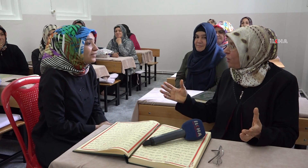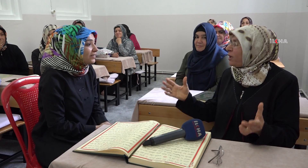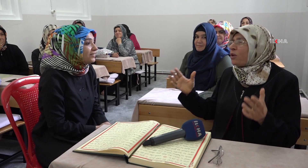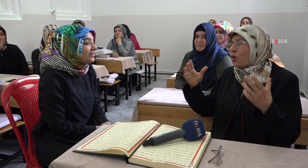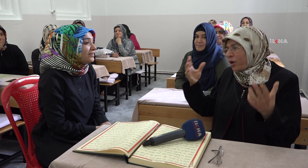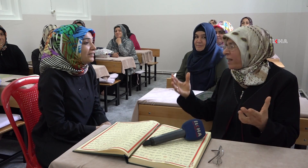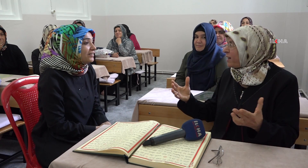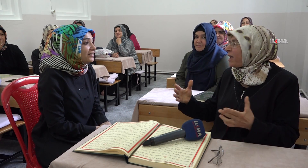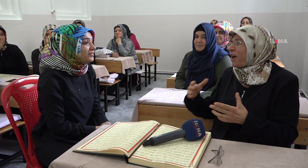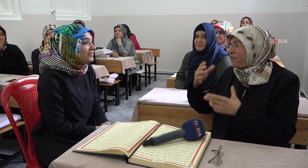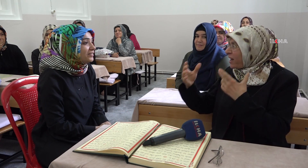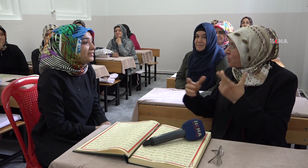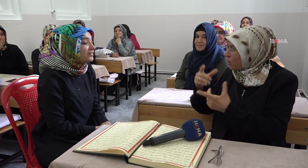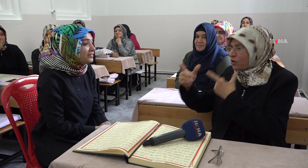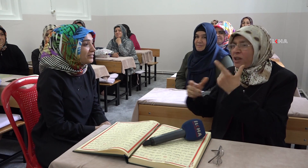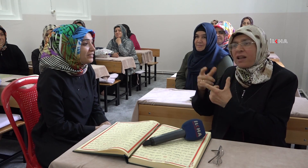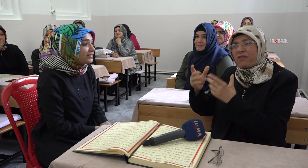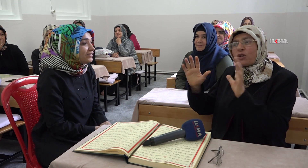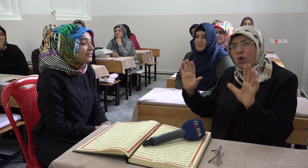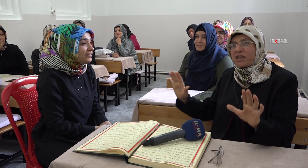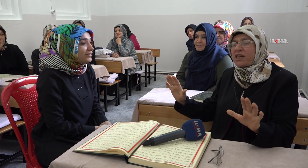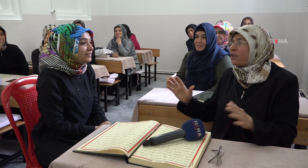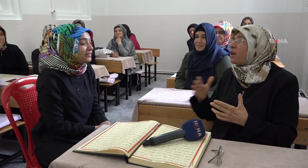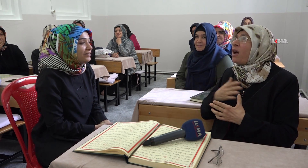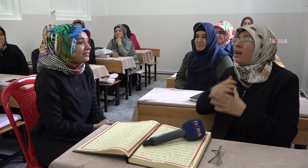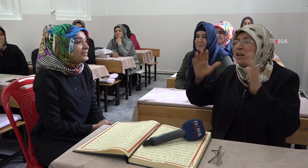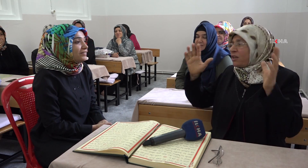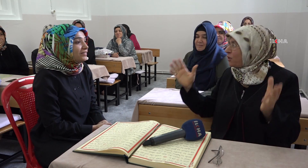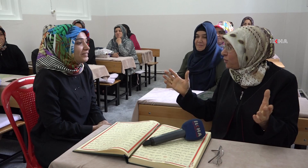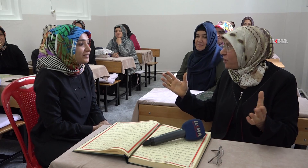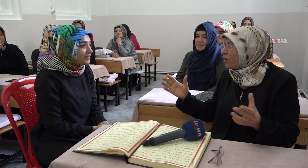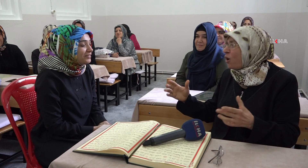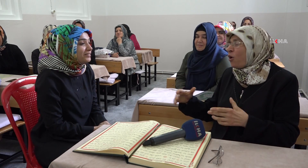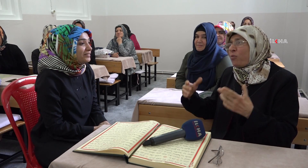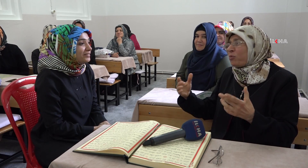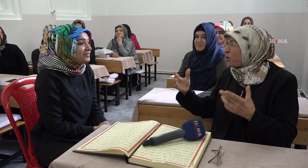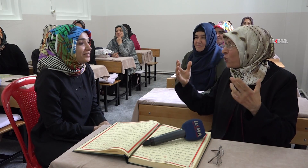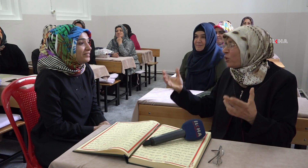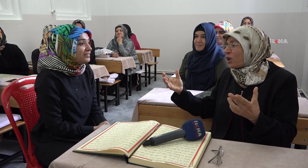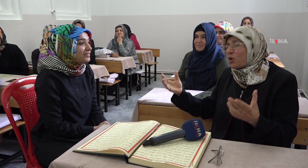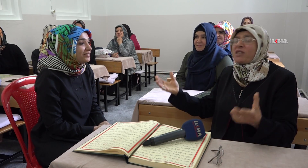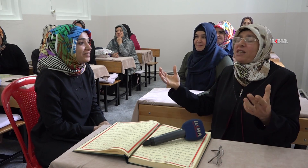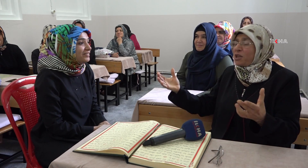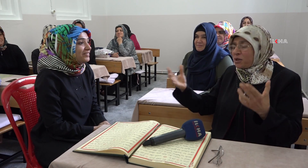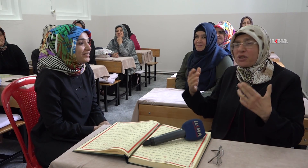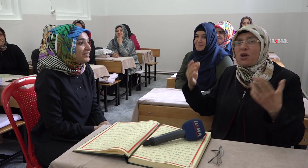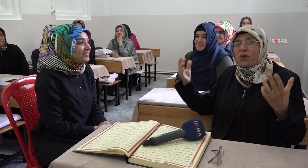oldu. Öğrendim. Harfleri çok değerlendim. Çok çekildim. Allah razı olsun. Umum ettik. O yüzden çok çekildim. Bize